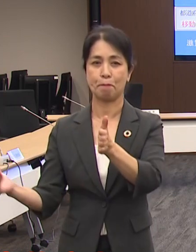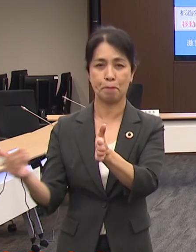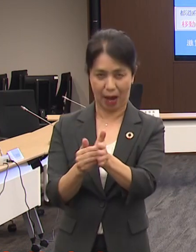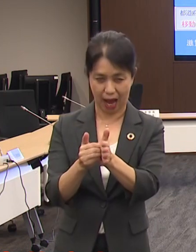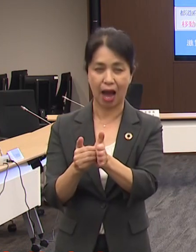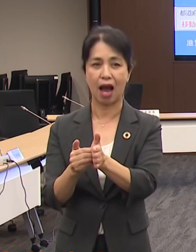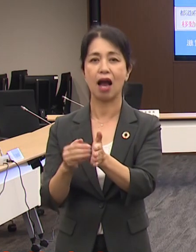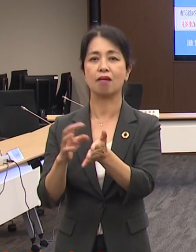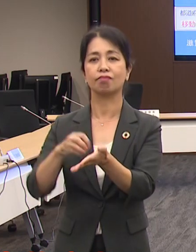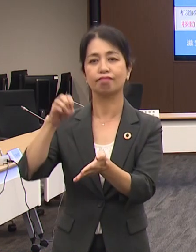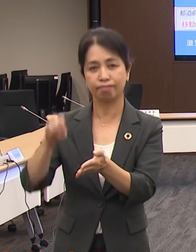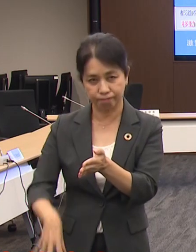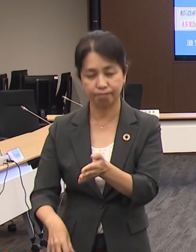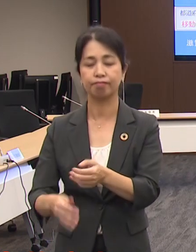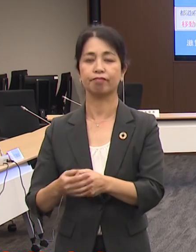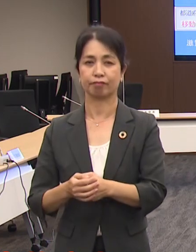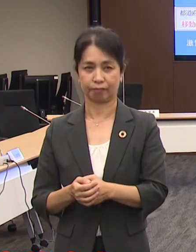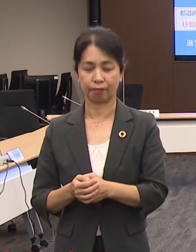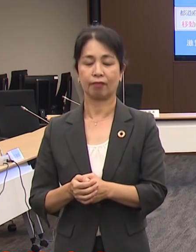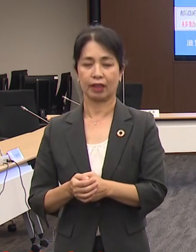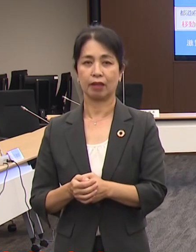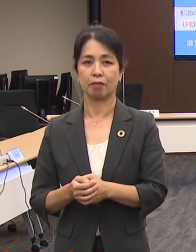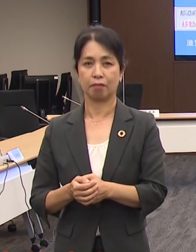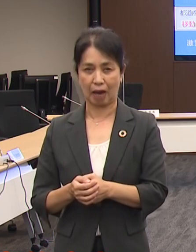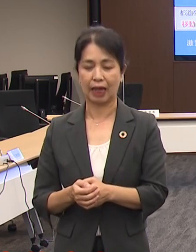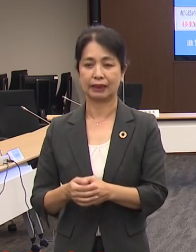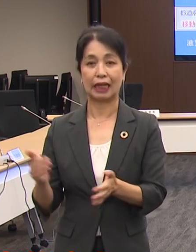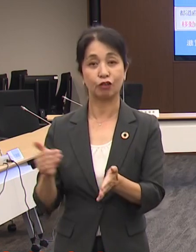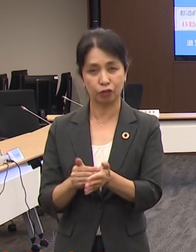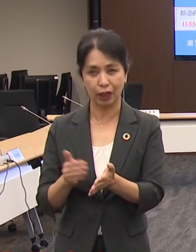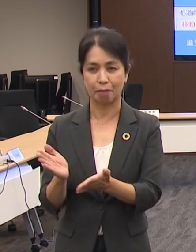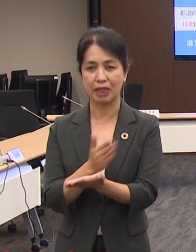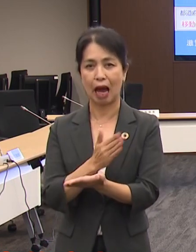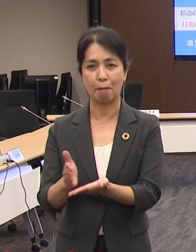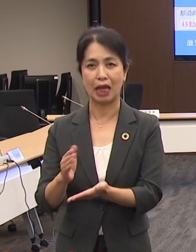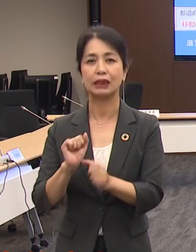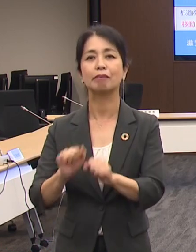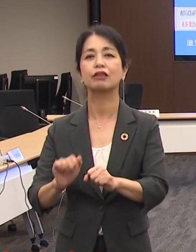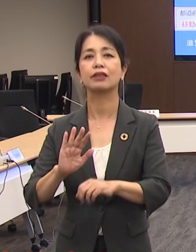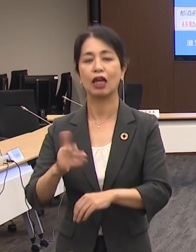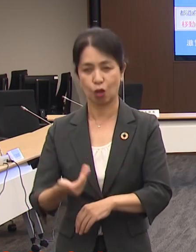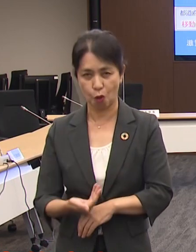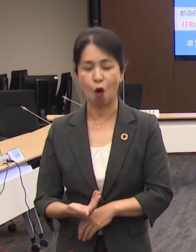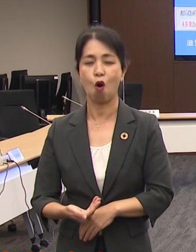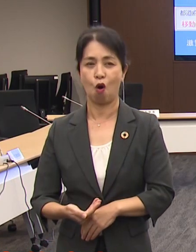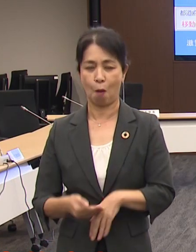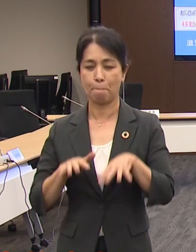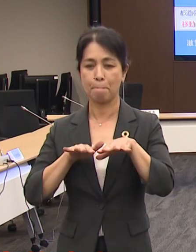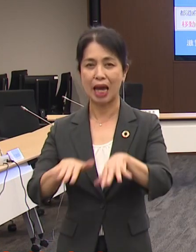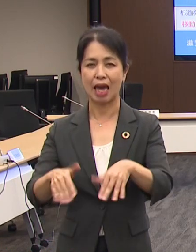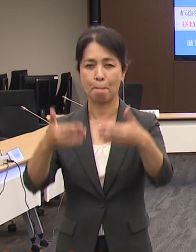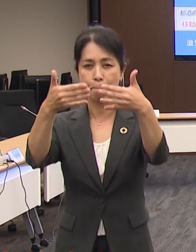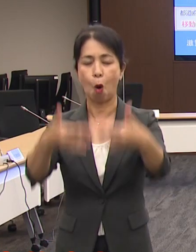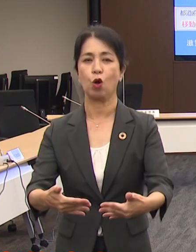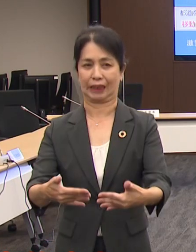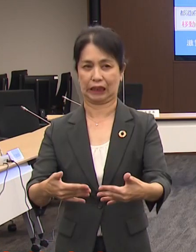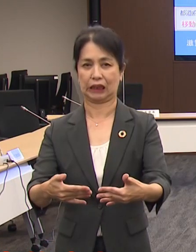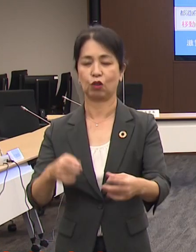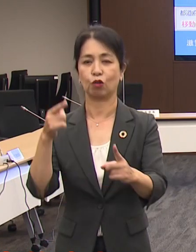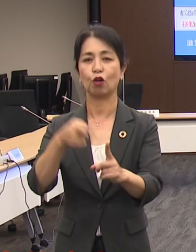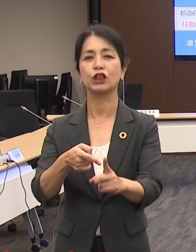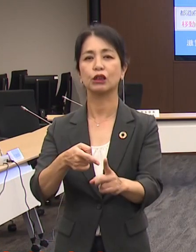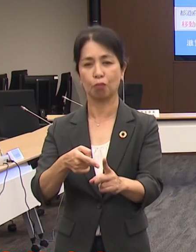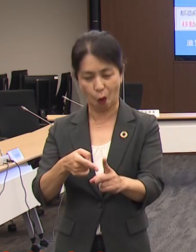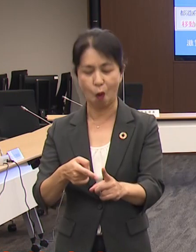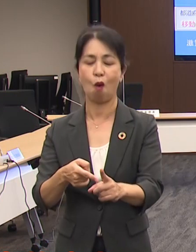後、状況を最終見極めますが、まん延防止等重点措置の適用もしない